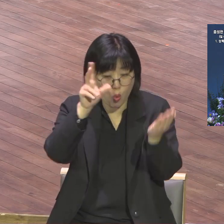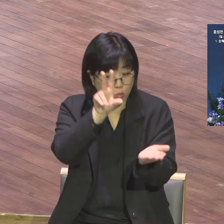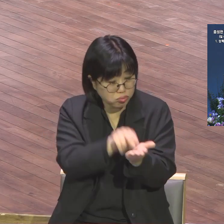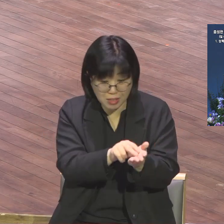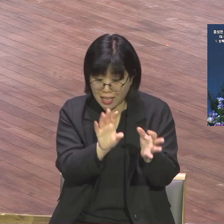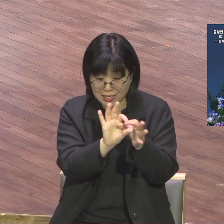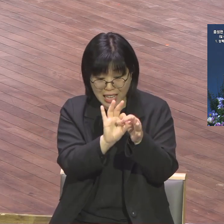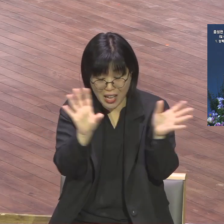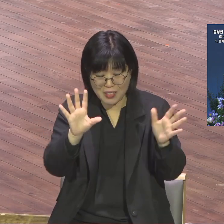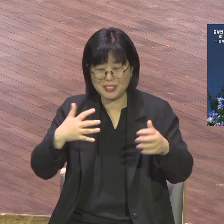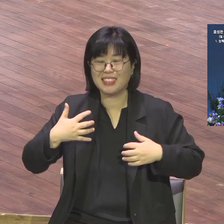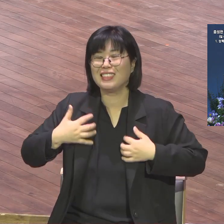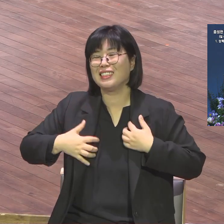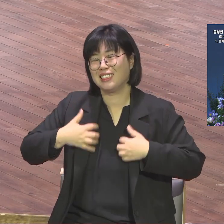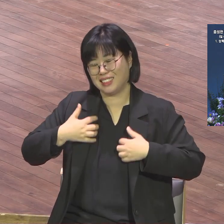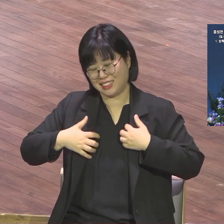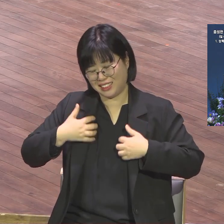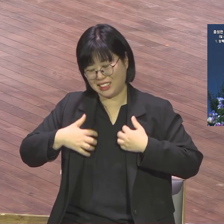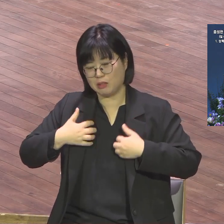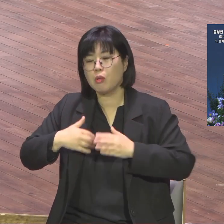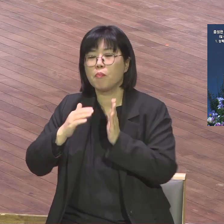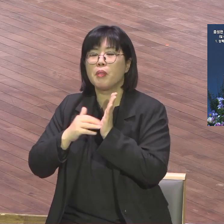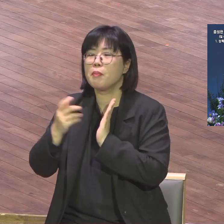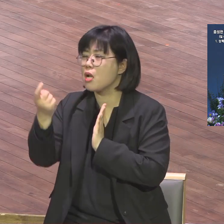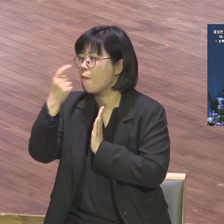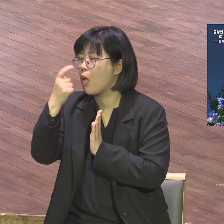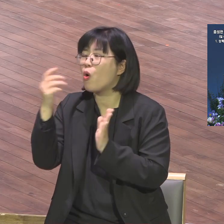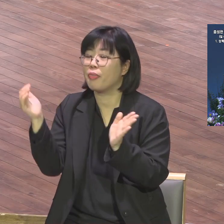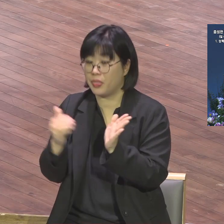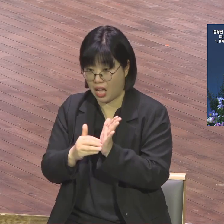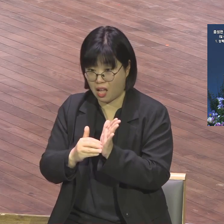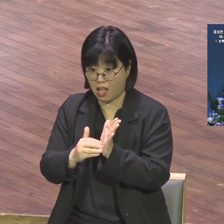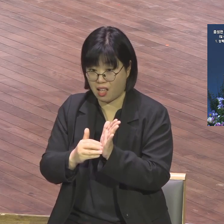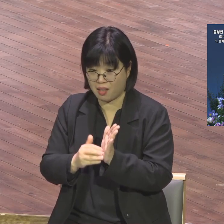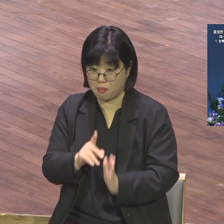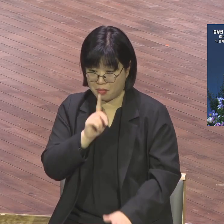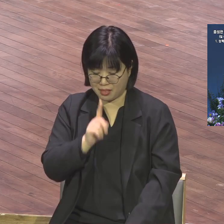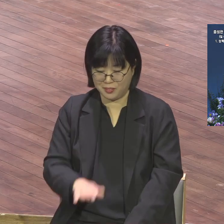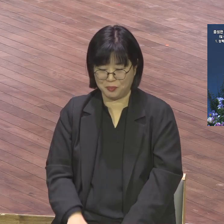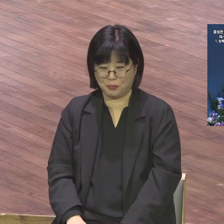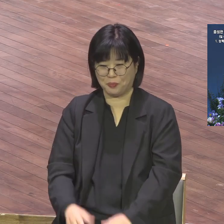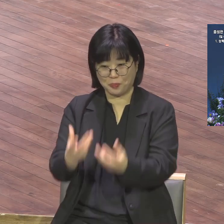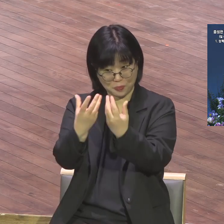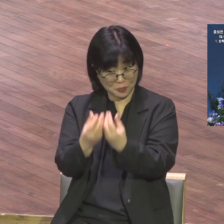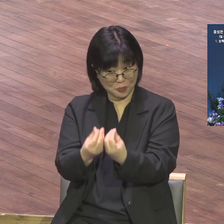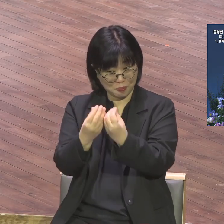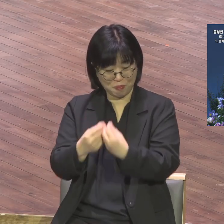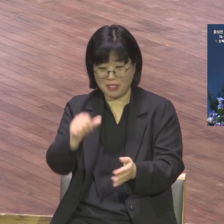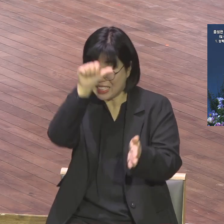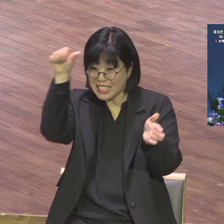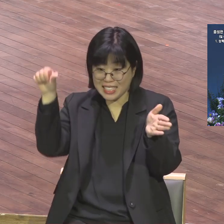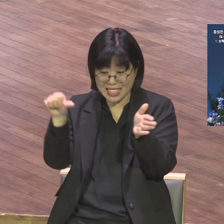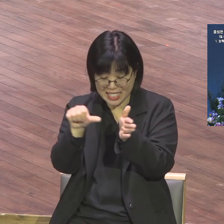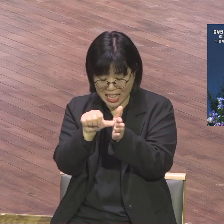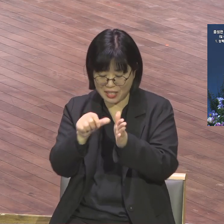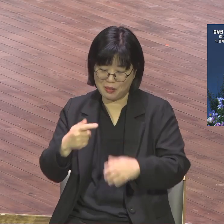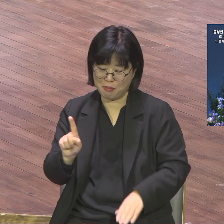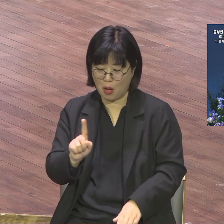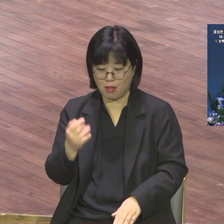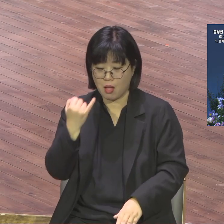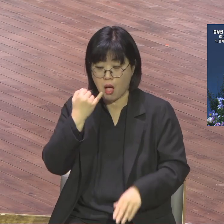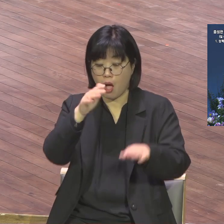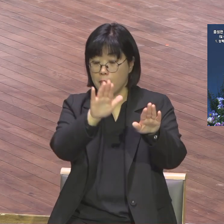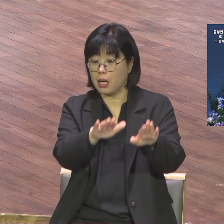여러분이 인생에 있어서 순풍에 도수를 딴 것처럼 잘 나가든지, 아니면 역풍을 만나가지고 힘겨운 상태에